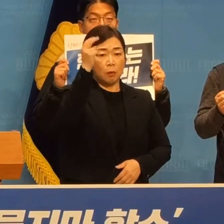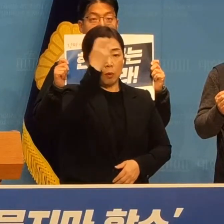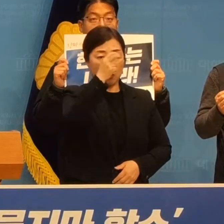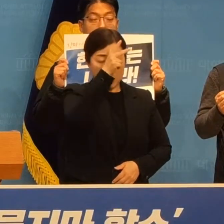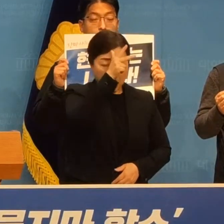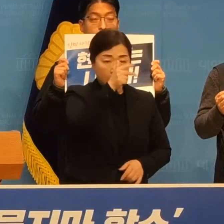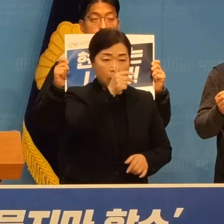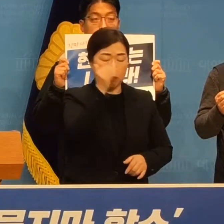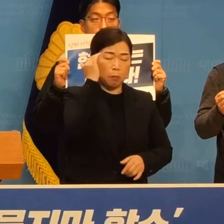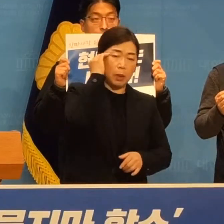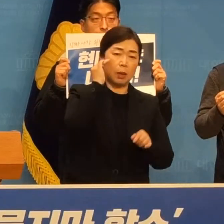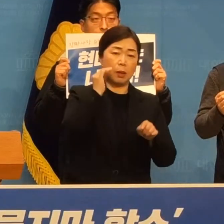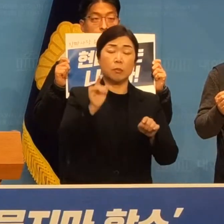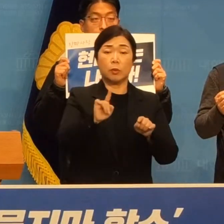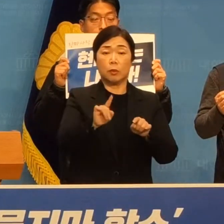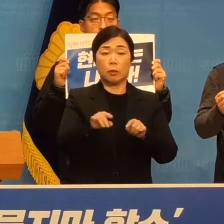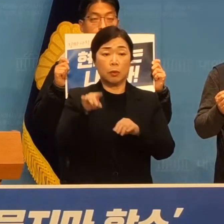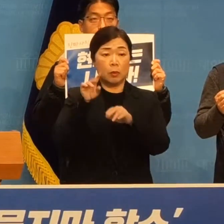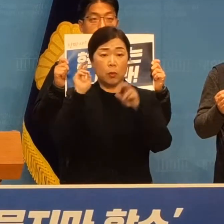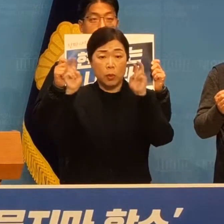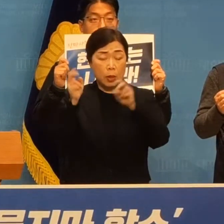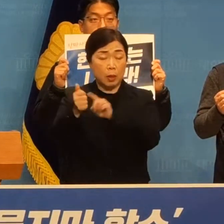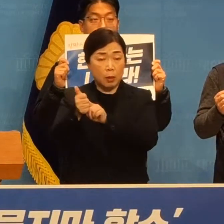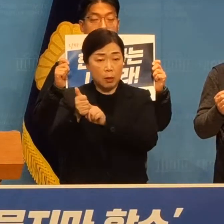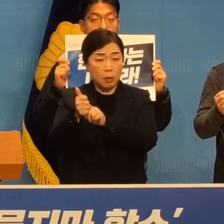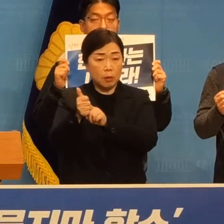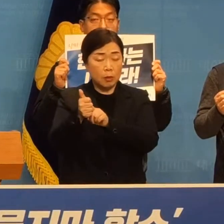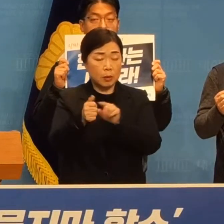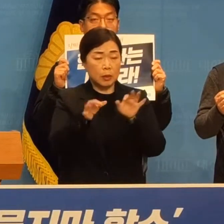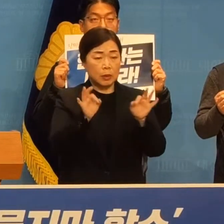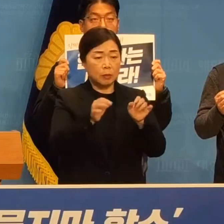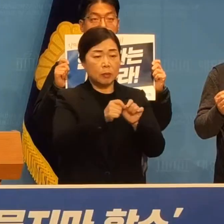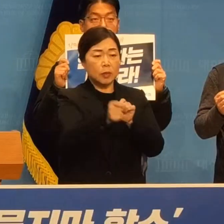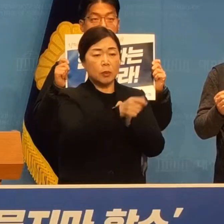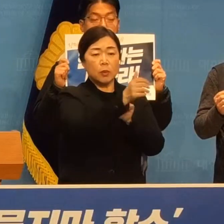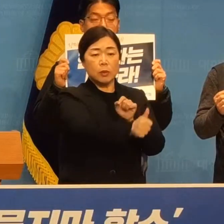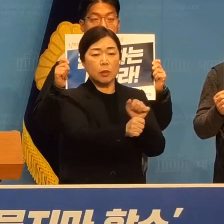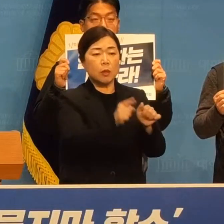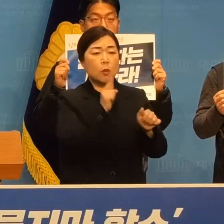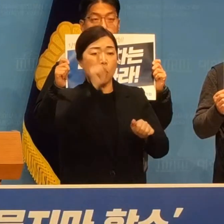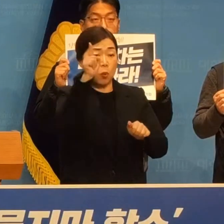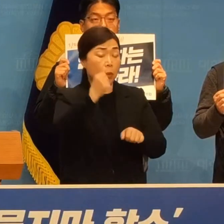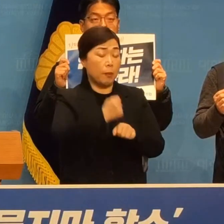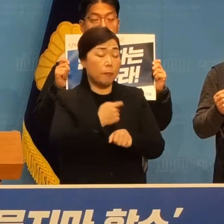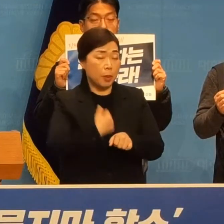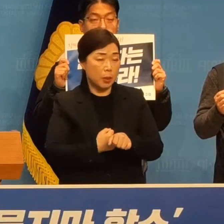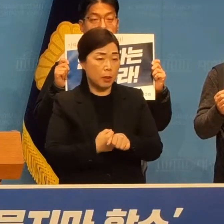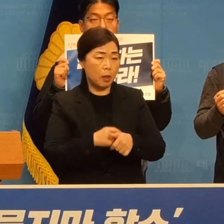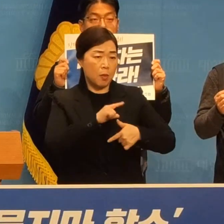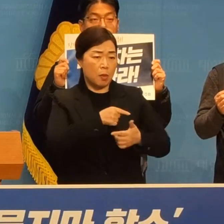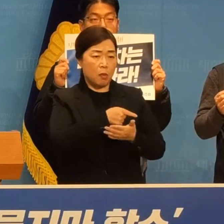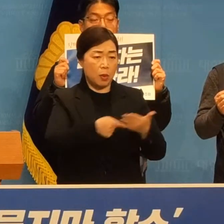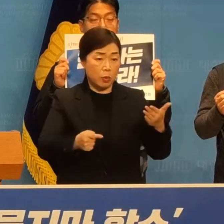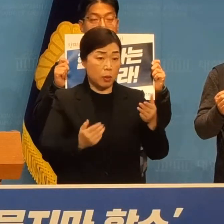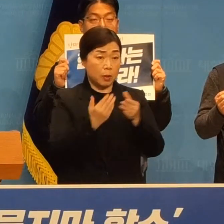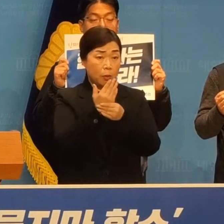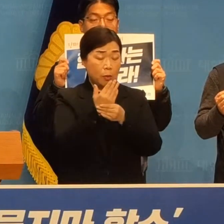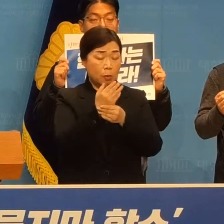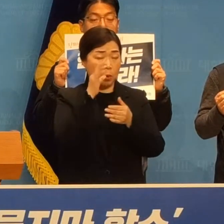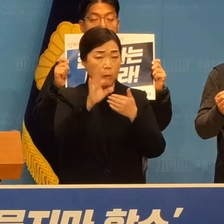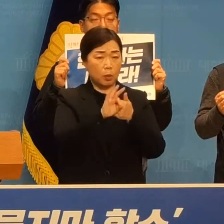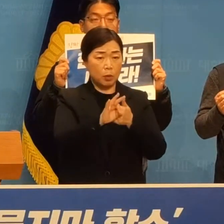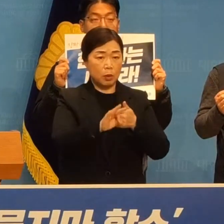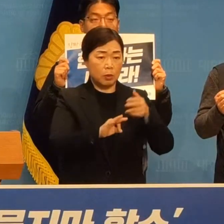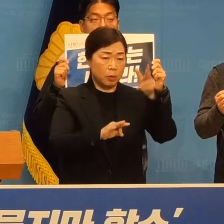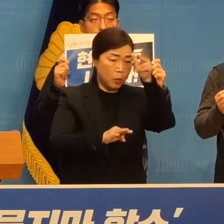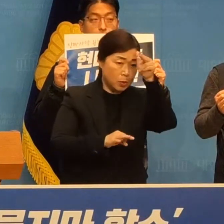걸림돌입니다. 현대차 자본이 김선영 지회장에 대해 고소한 명예훼손 사건에 있어